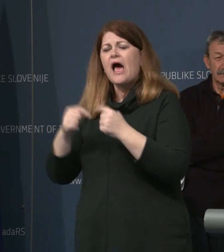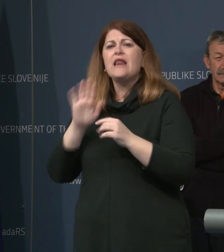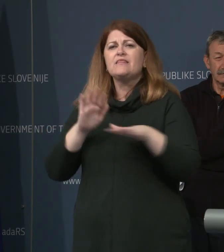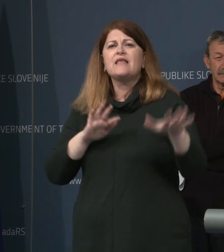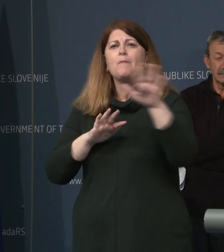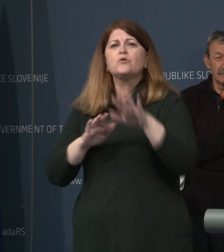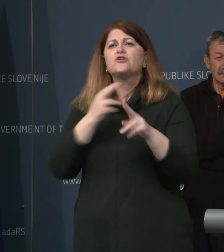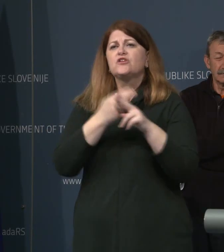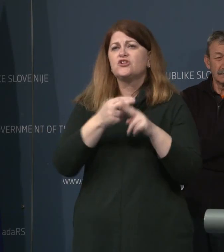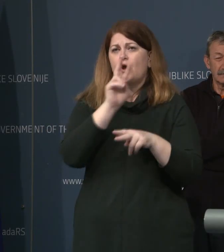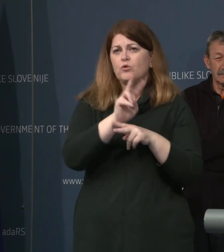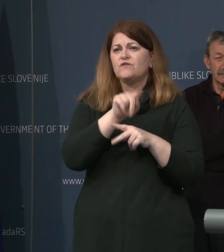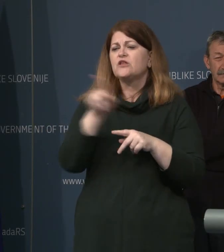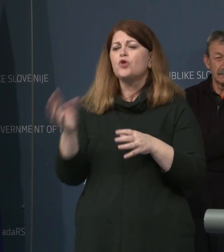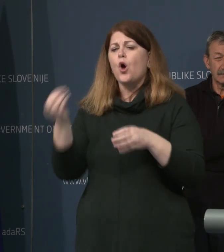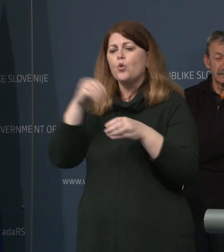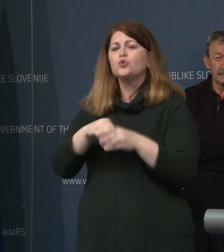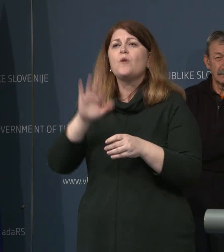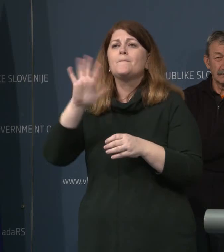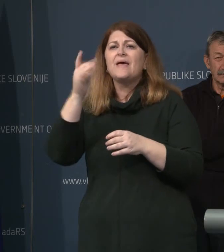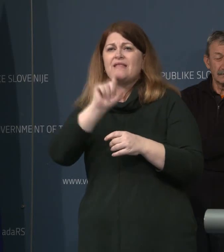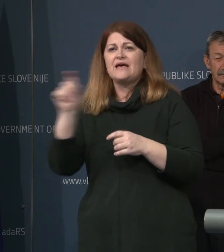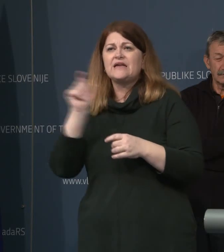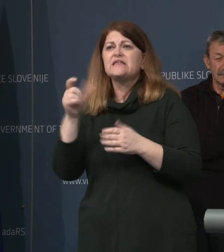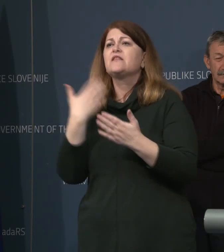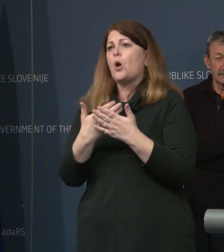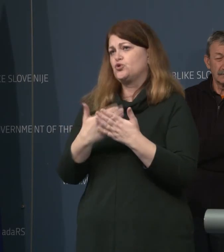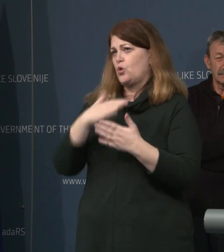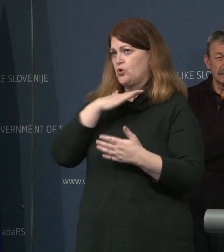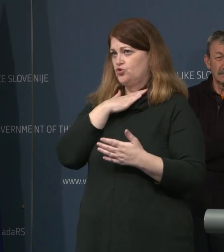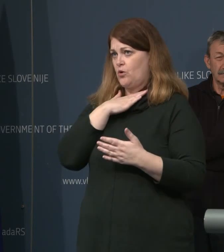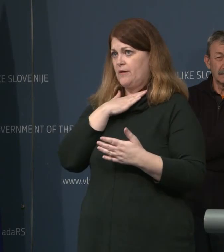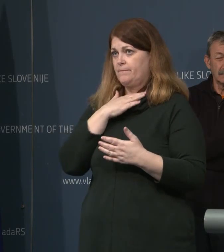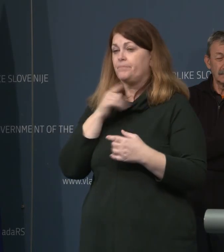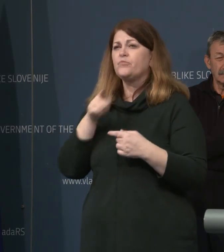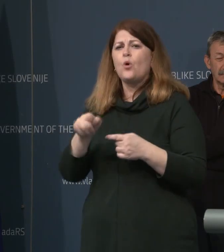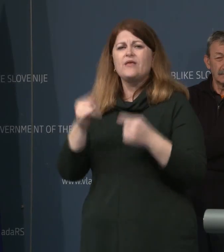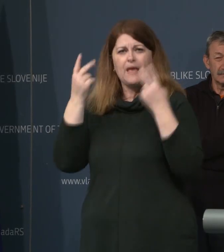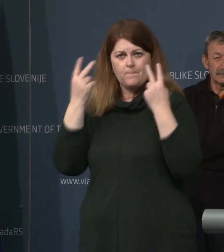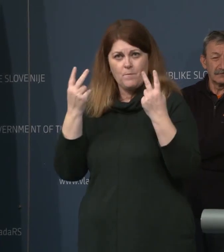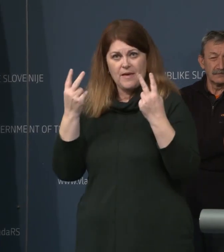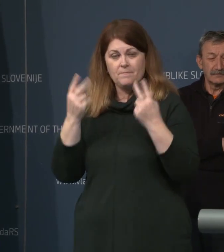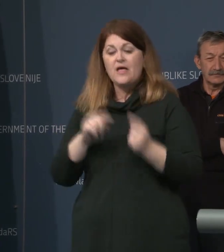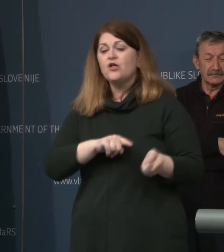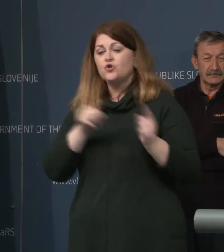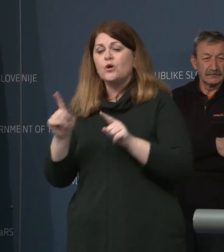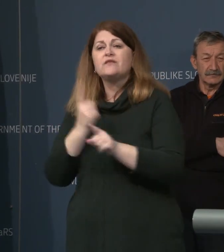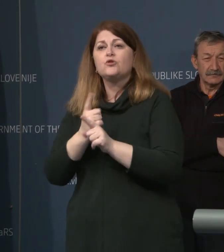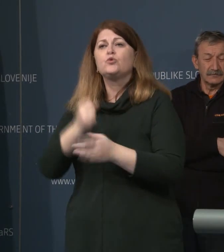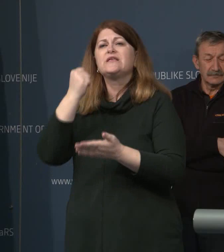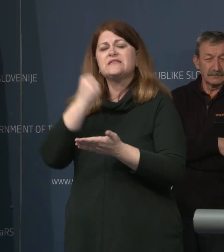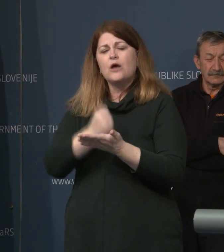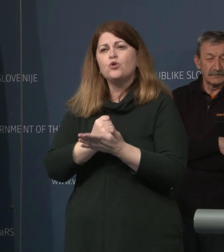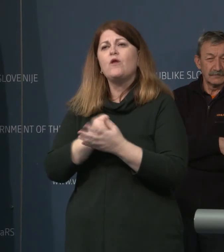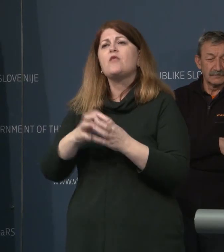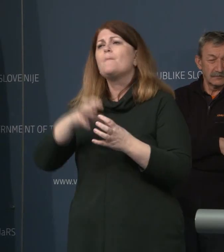nacionalne varnosti do vključno 5. razreda osnovne šole. To je pomembno, ker do takrat je tudi zagotovljeno